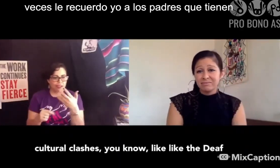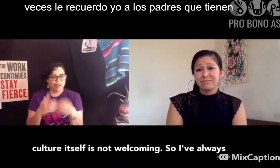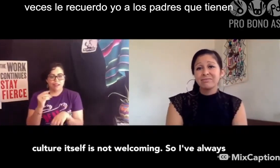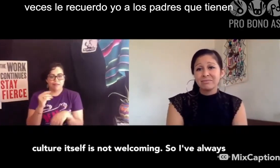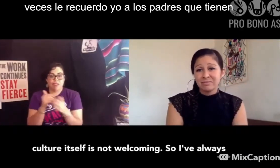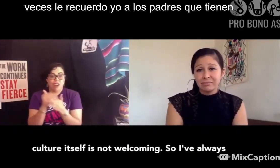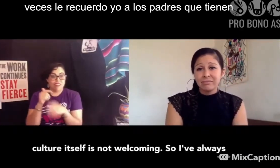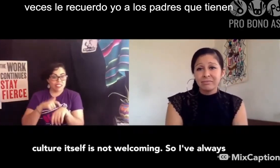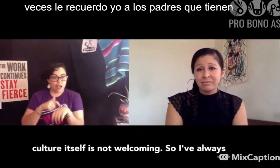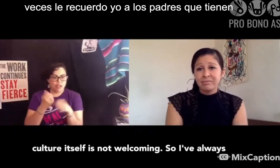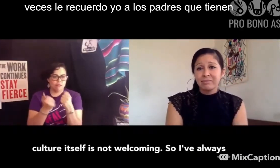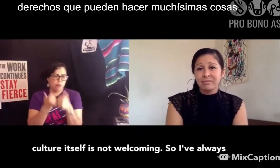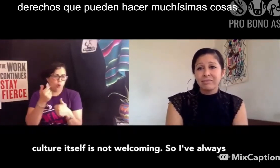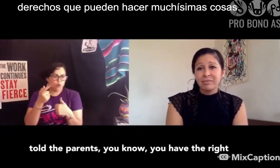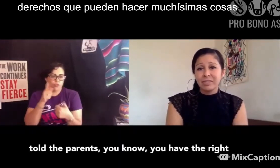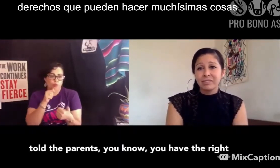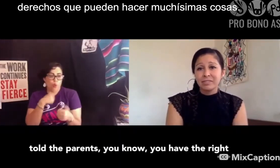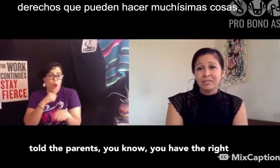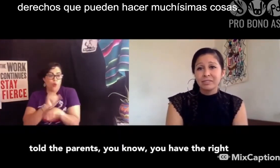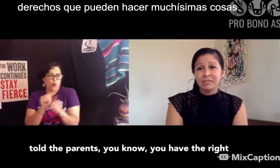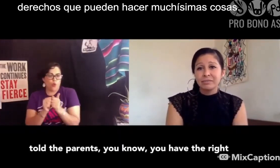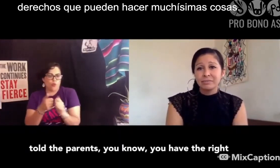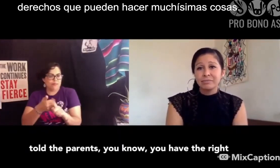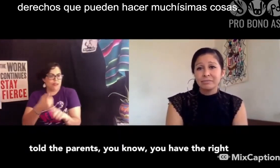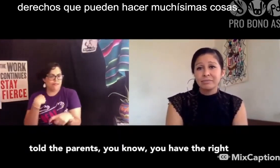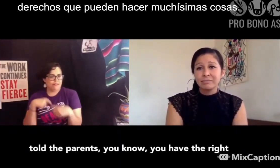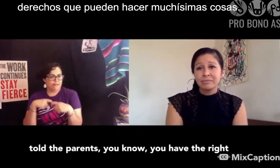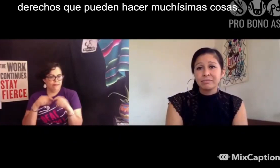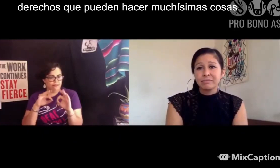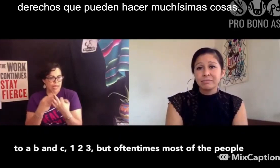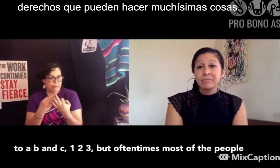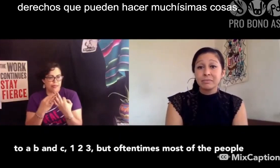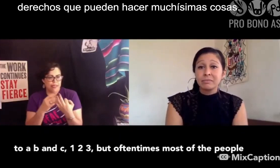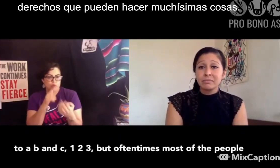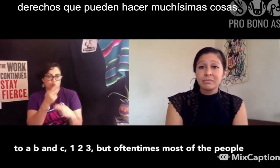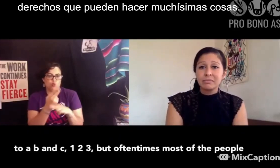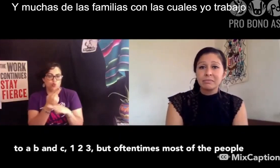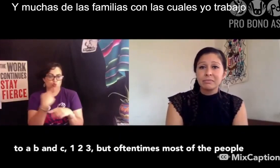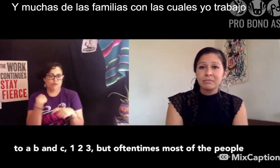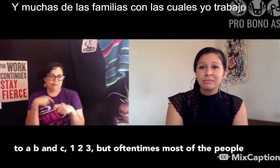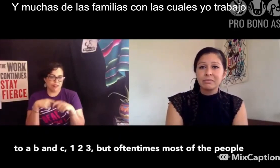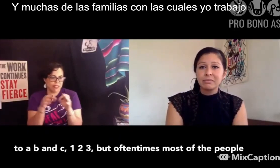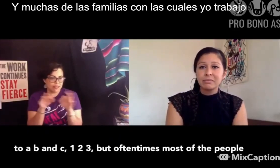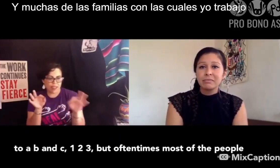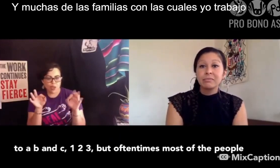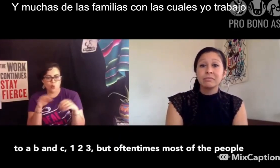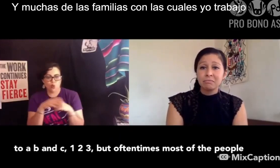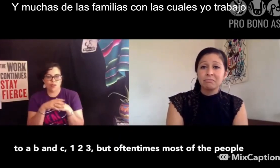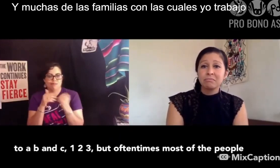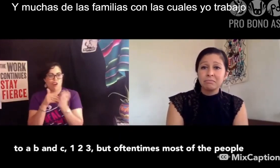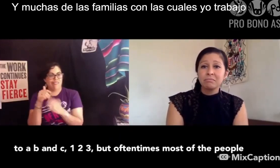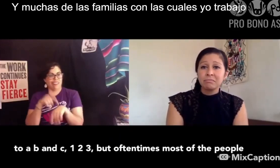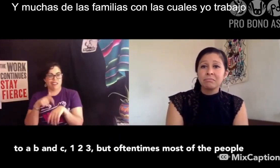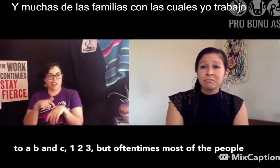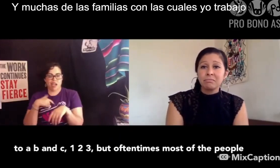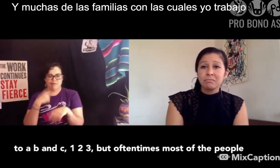padres que tienen derechos, que pueden hacer muchísimas cosas. Y muchas de